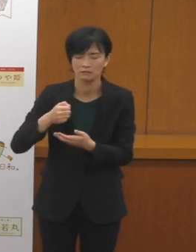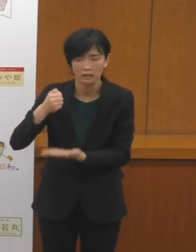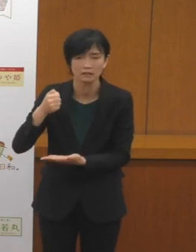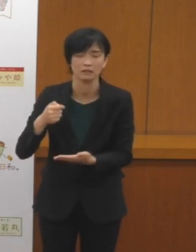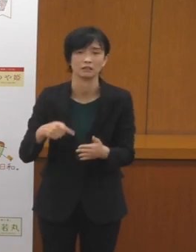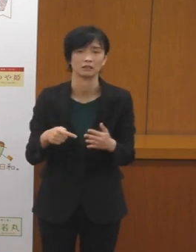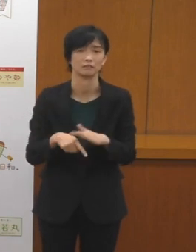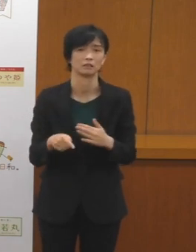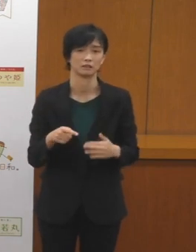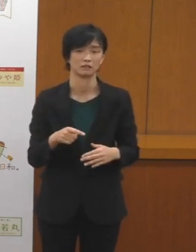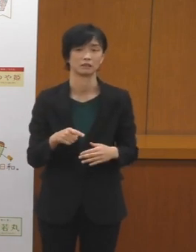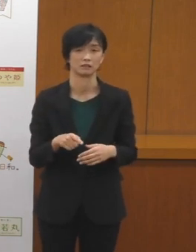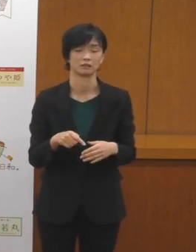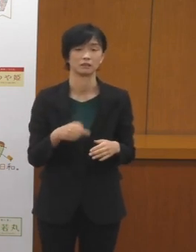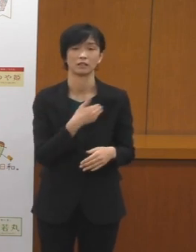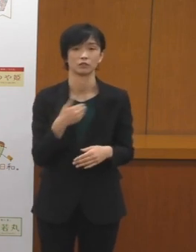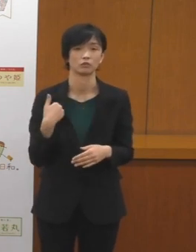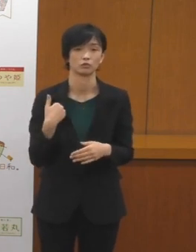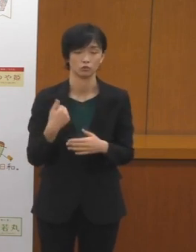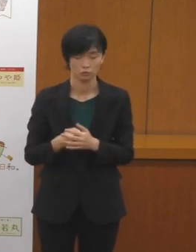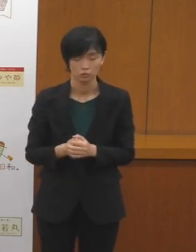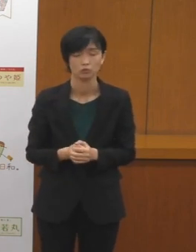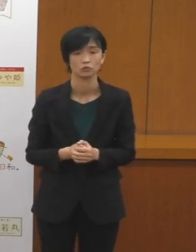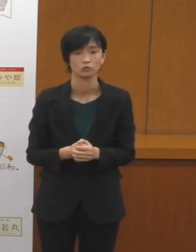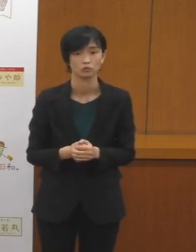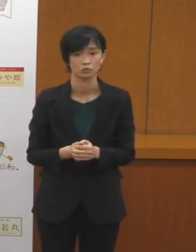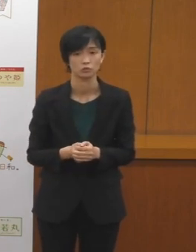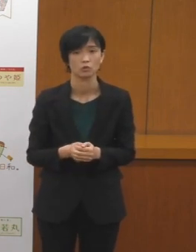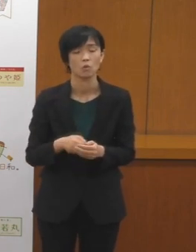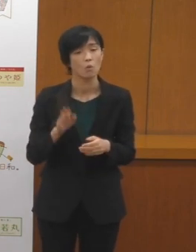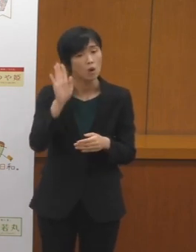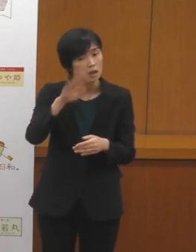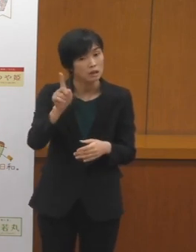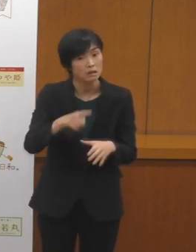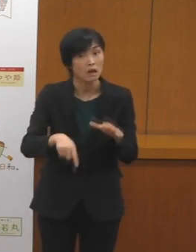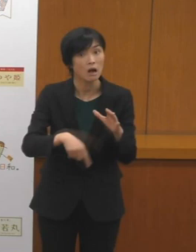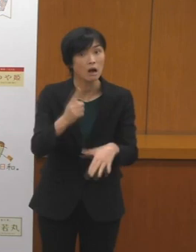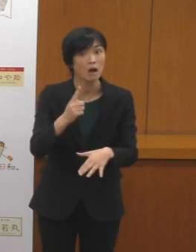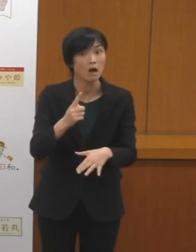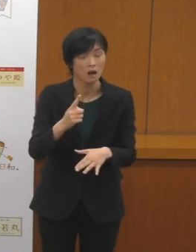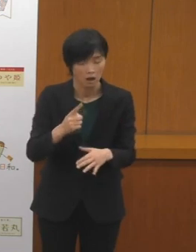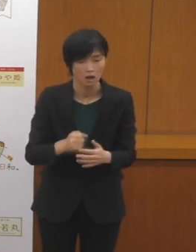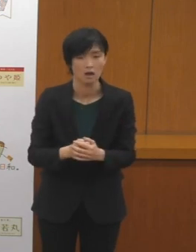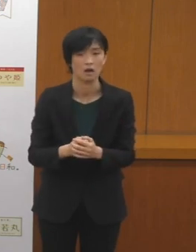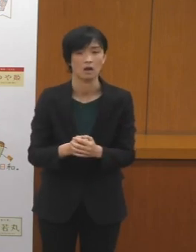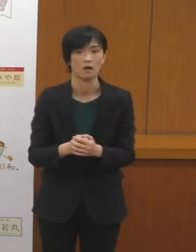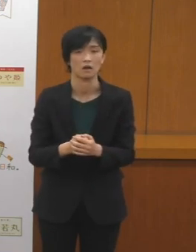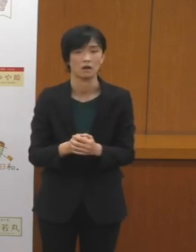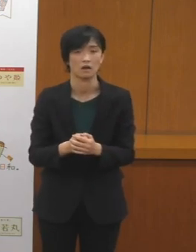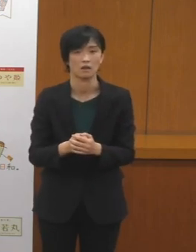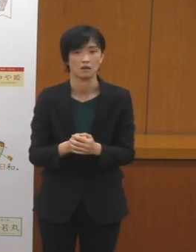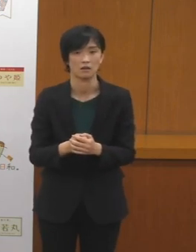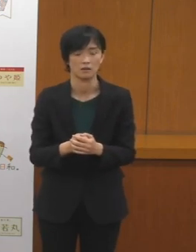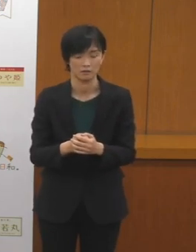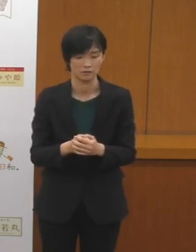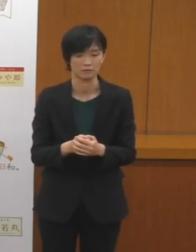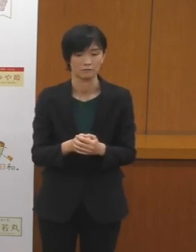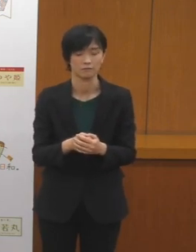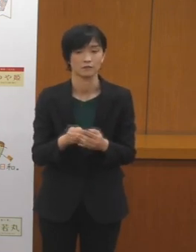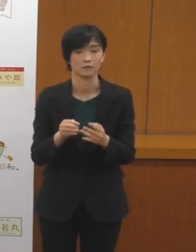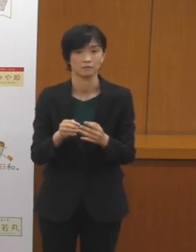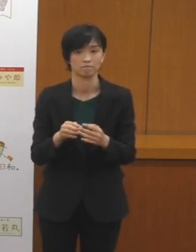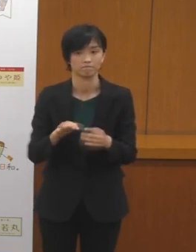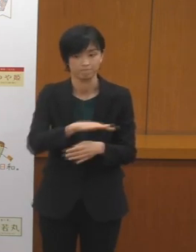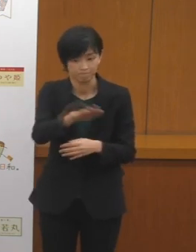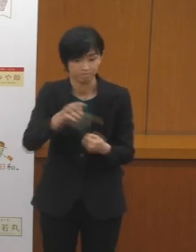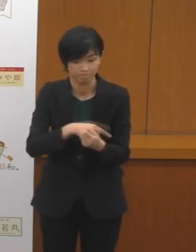これからもどんな状況になろうとそこはしっかり基本と捉えて